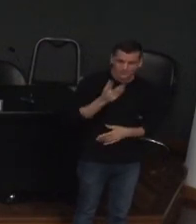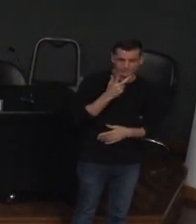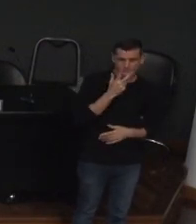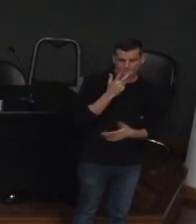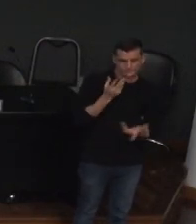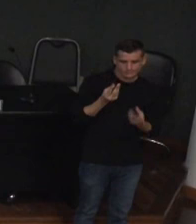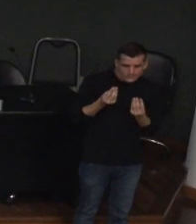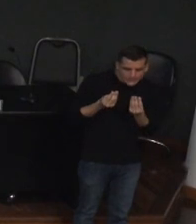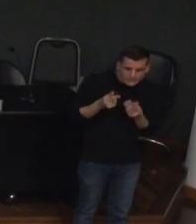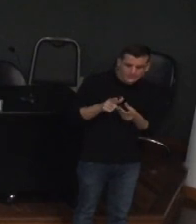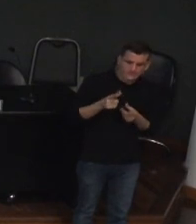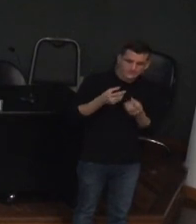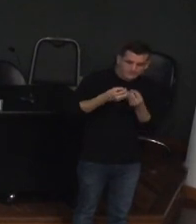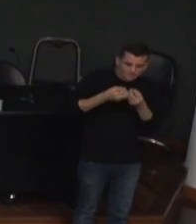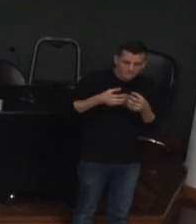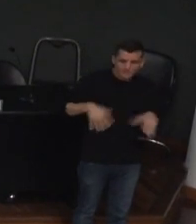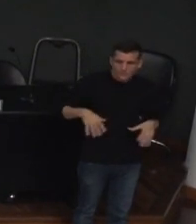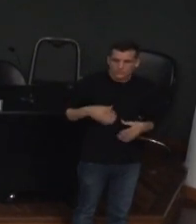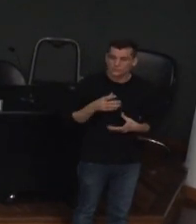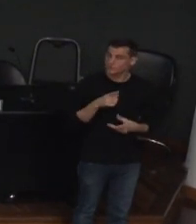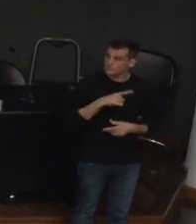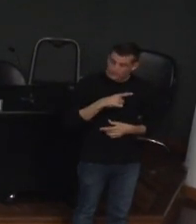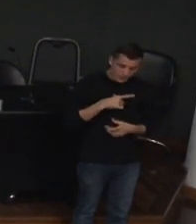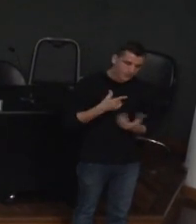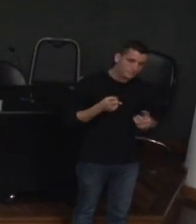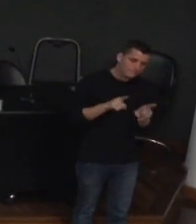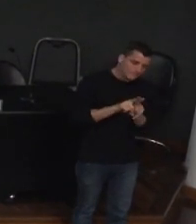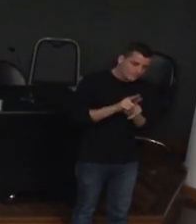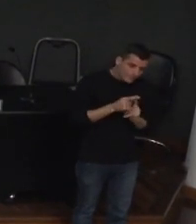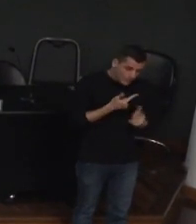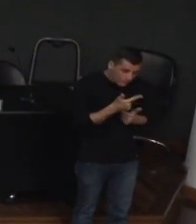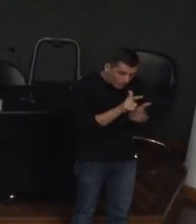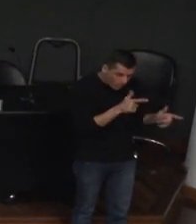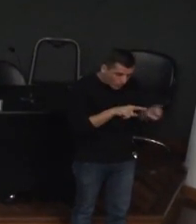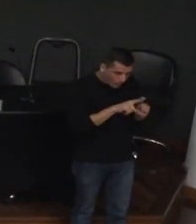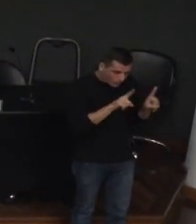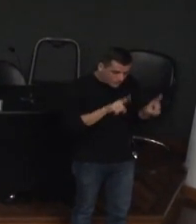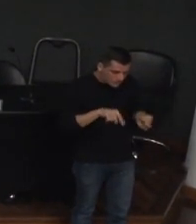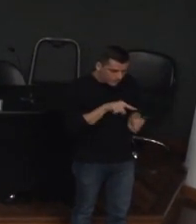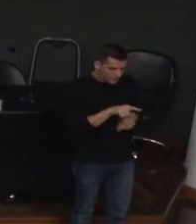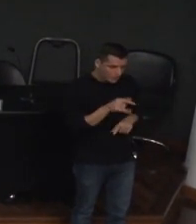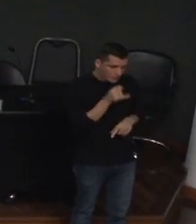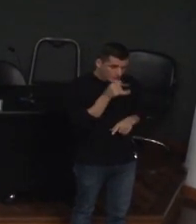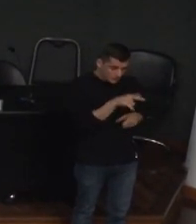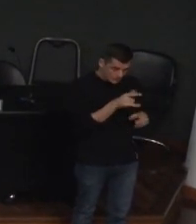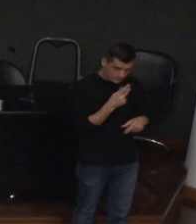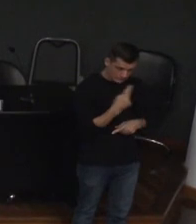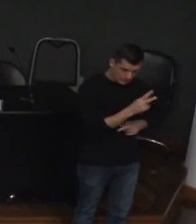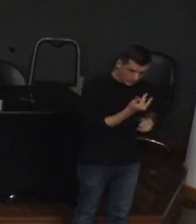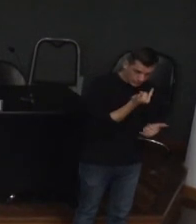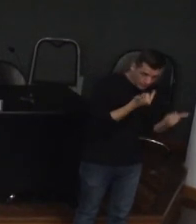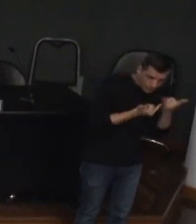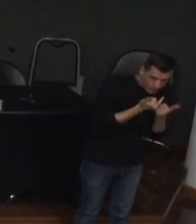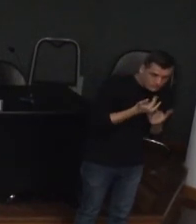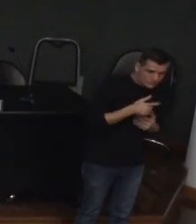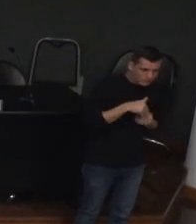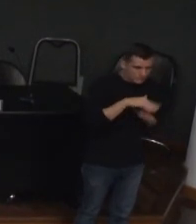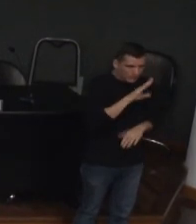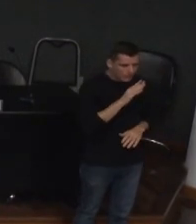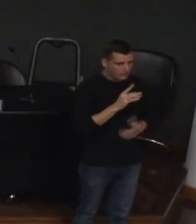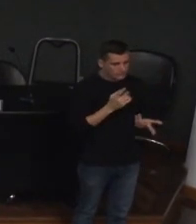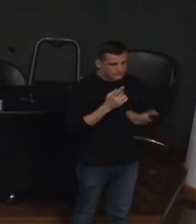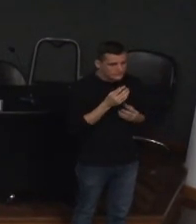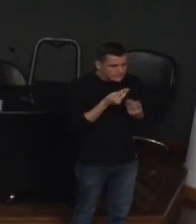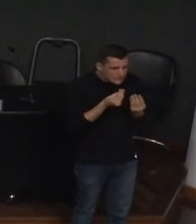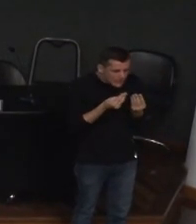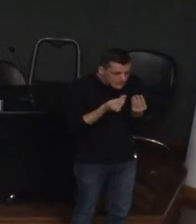E, enfim, tudo. Questões sensíveis do servidor. Sim. Isso eu estou comentando porque é interessante.